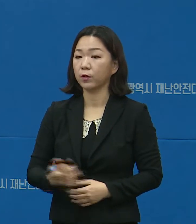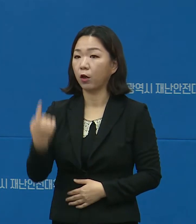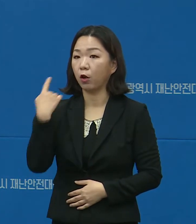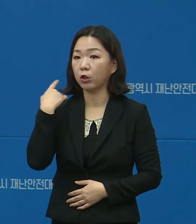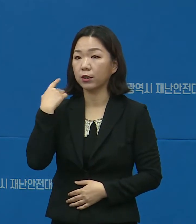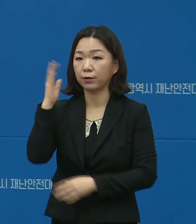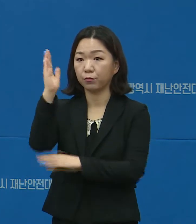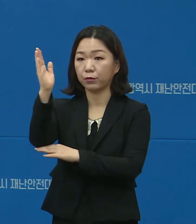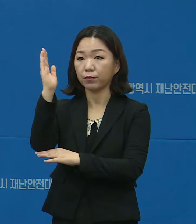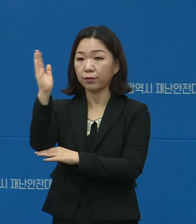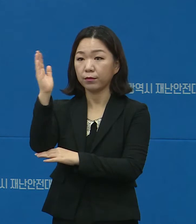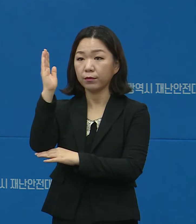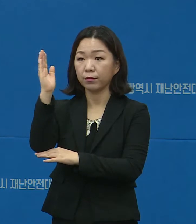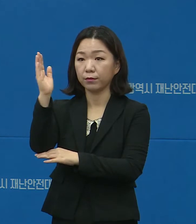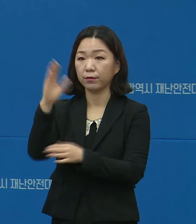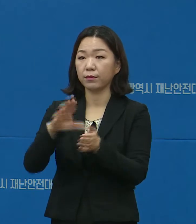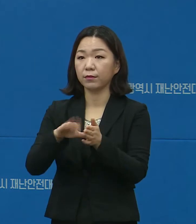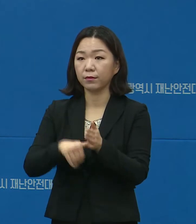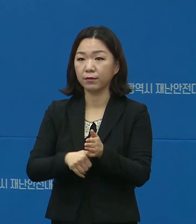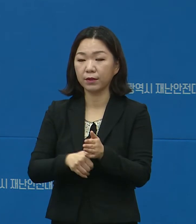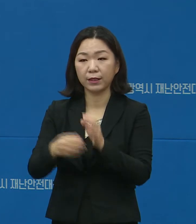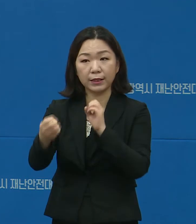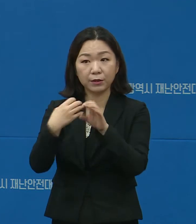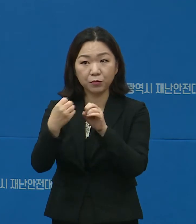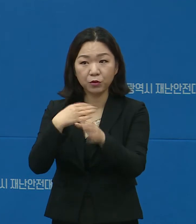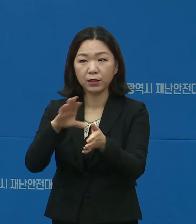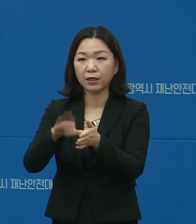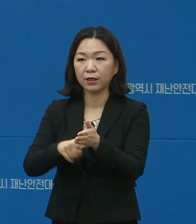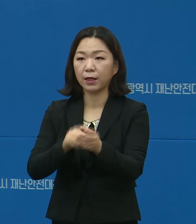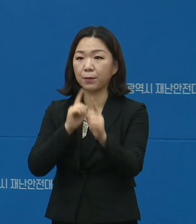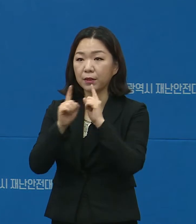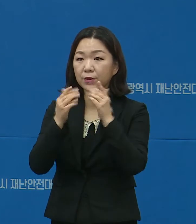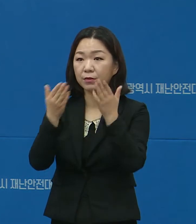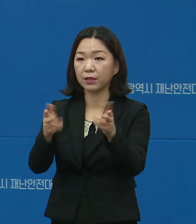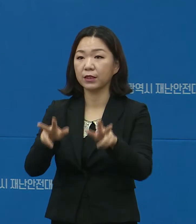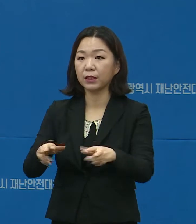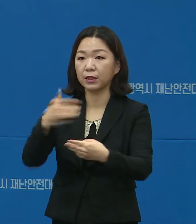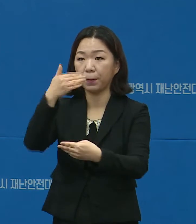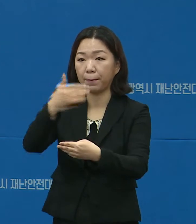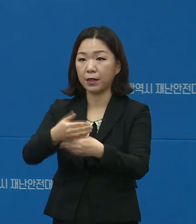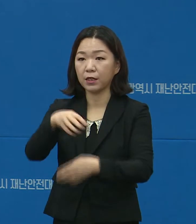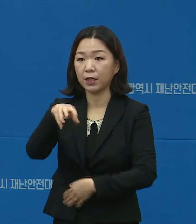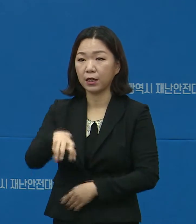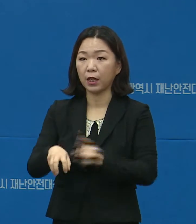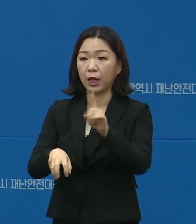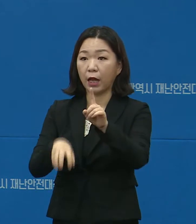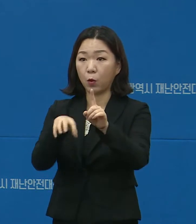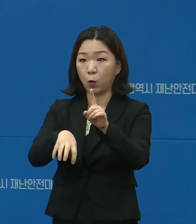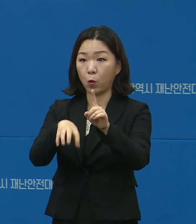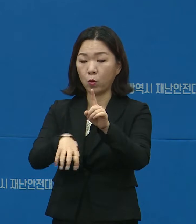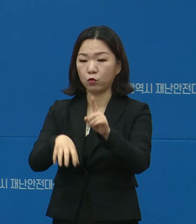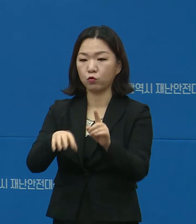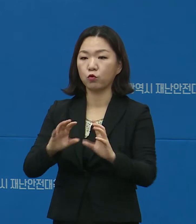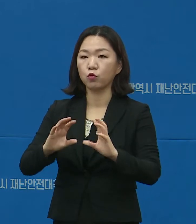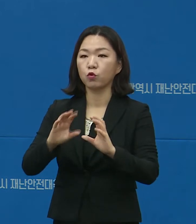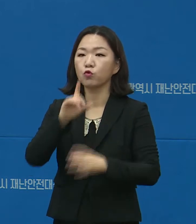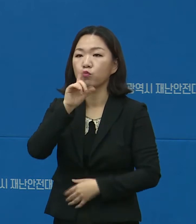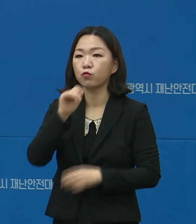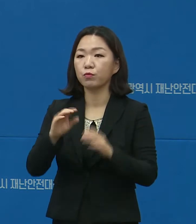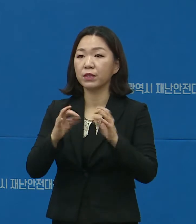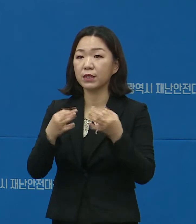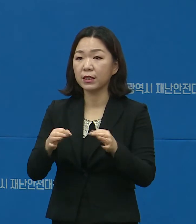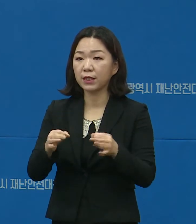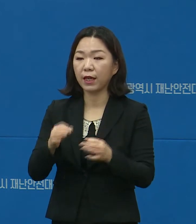어제 브리핑에서 일문일 답에서 말씀드린 현재 폐쇄된 콜센터 한 곳을 국민은행